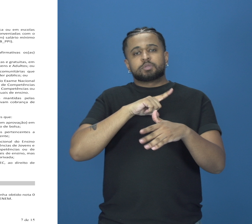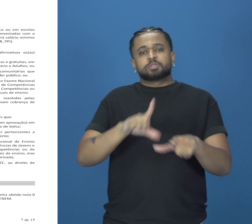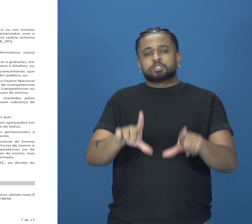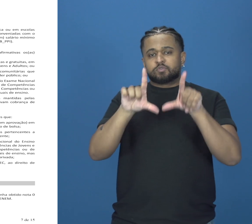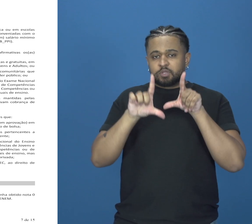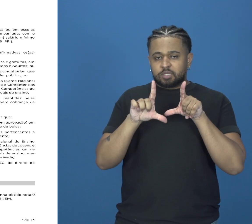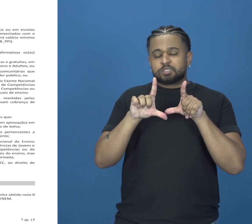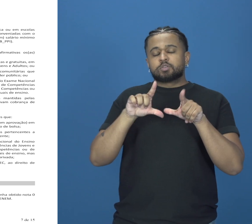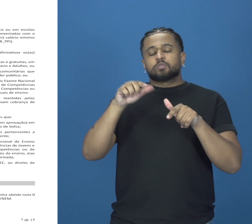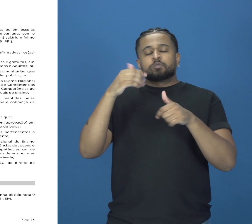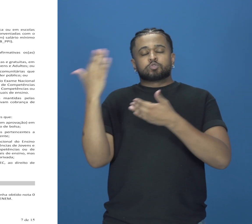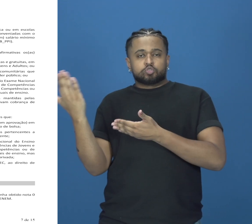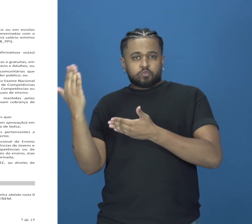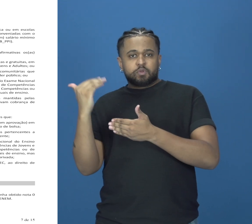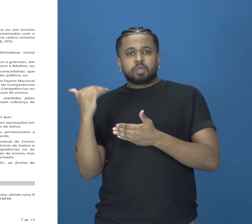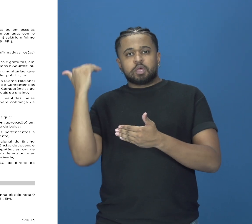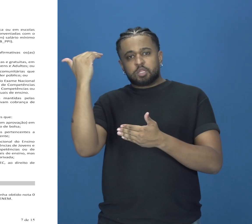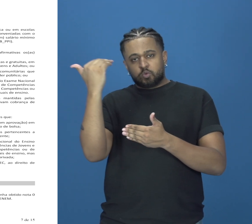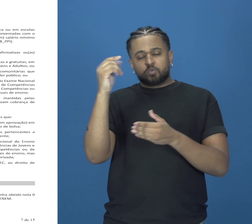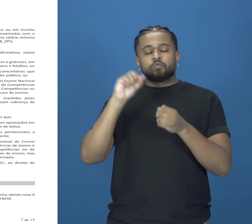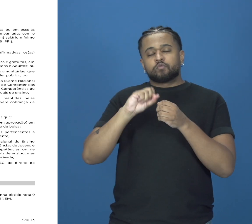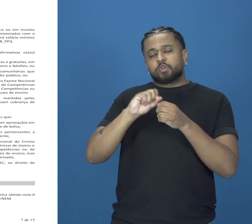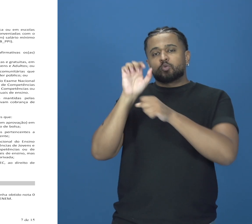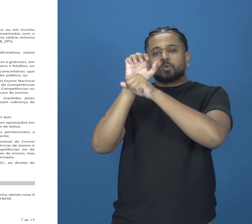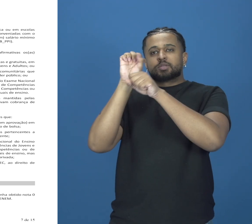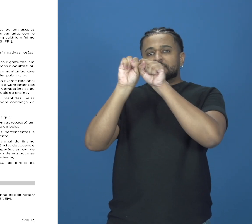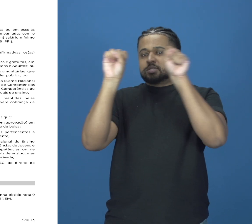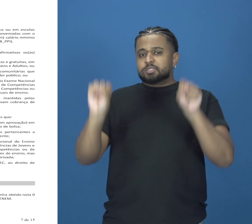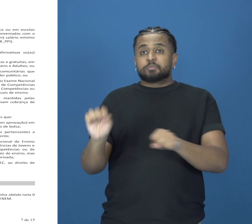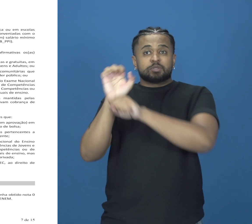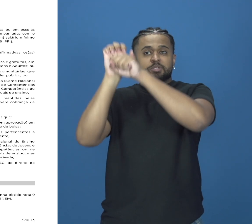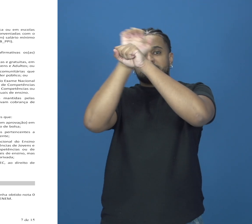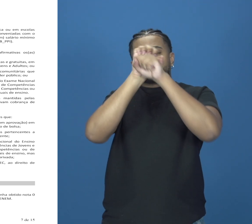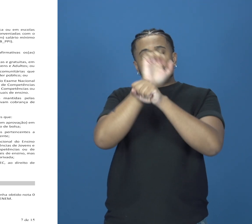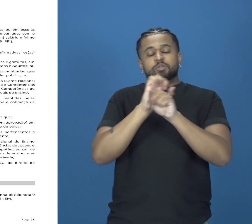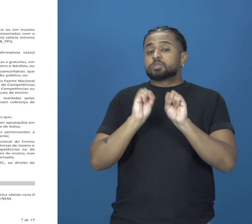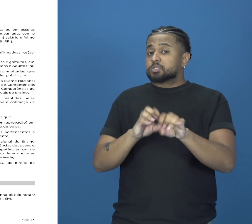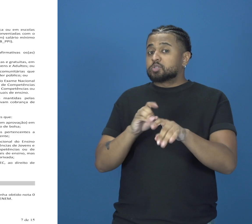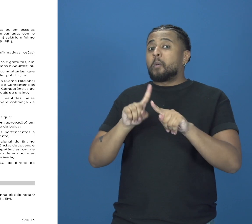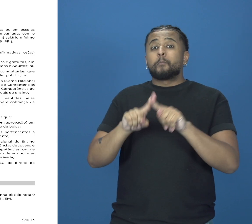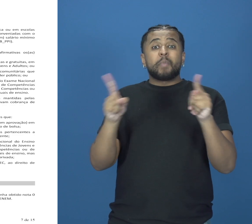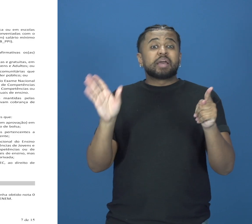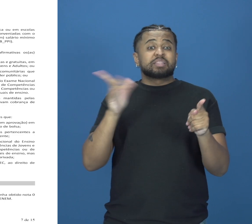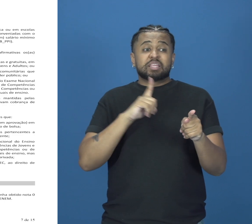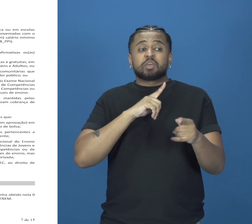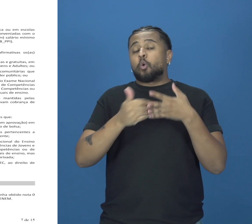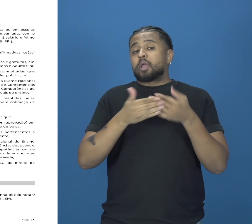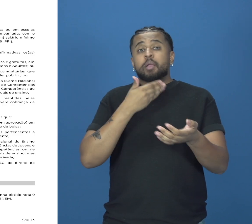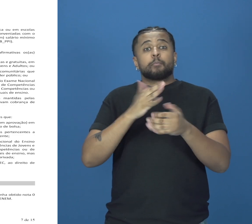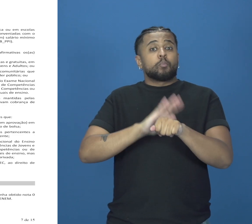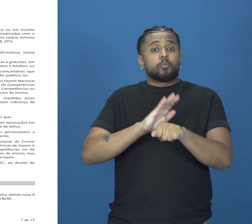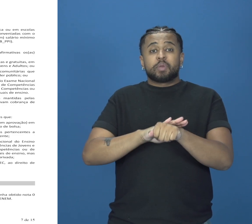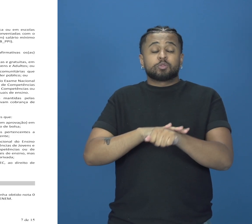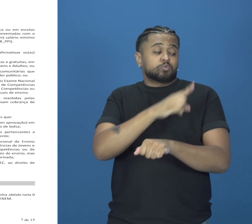ou de Avaliação de Jovens e Adultos, realizados pelos sistemas estaduais de ensino, mas tenham cursado em algum momento